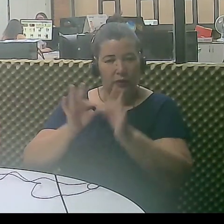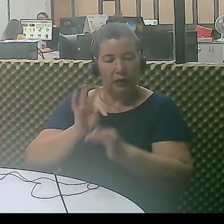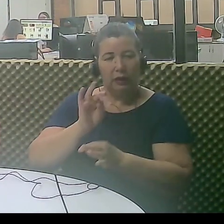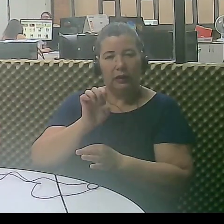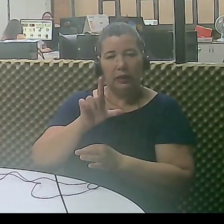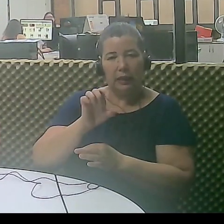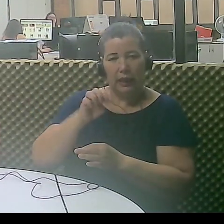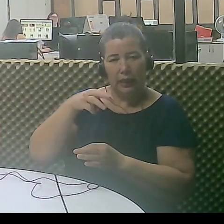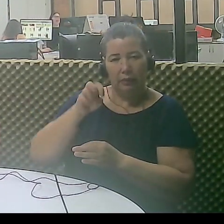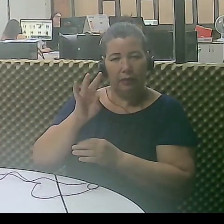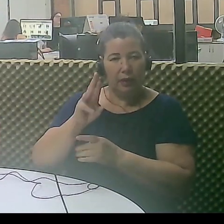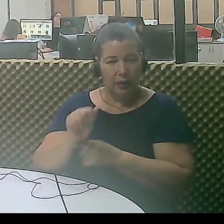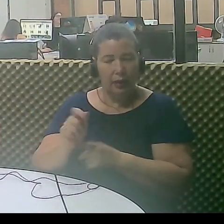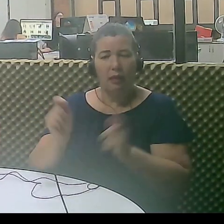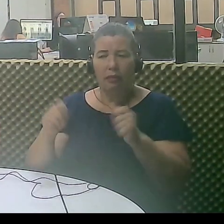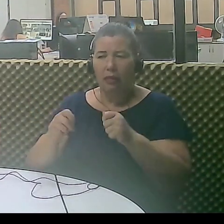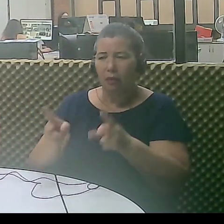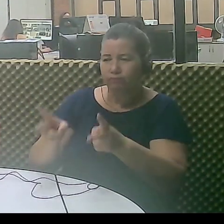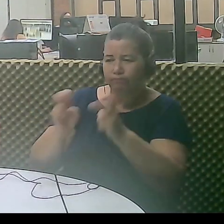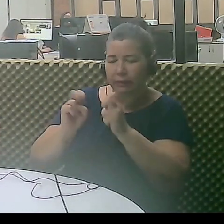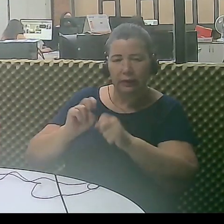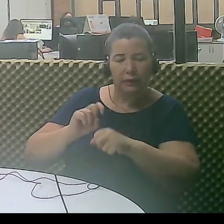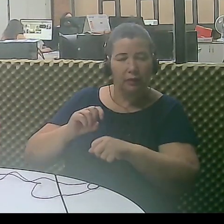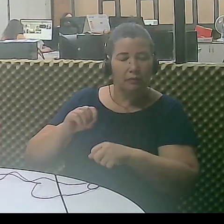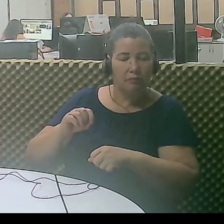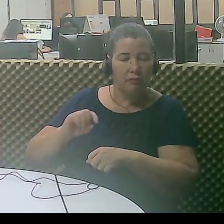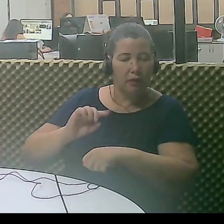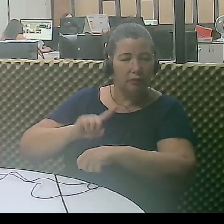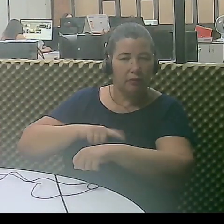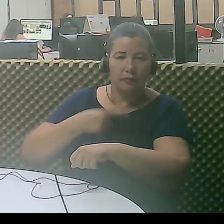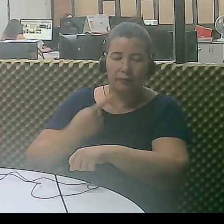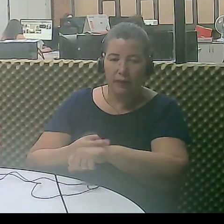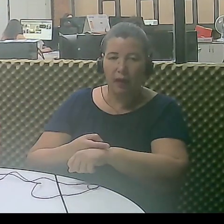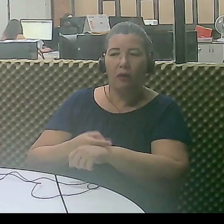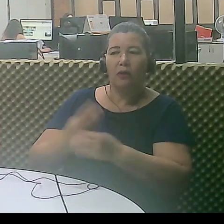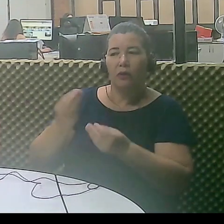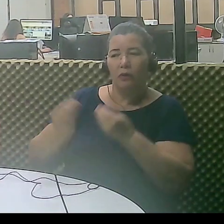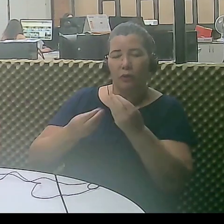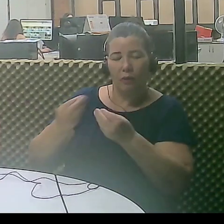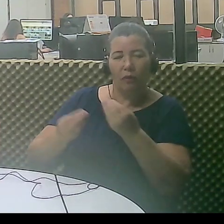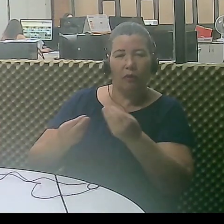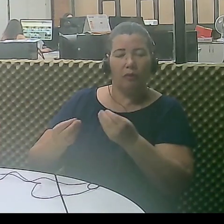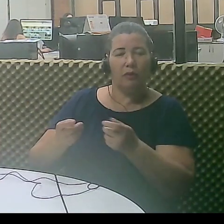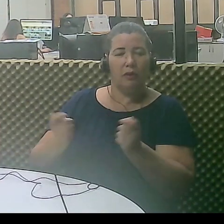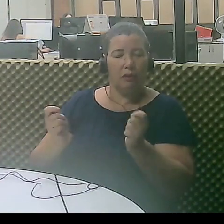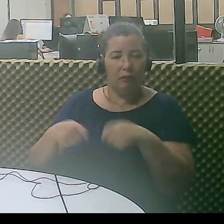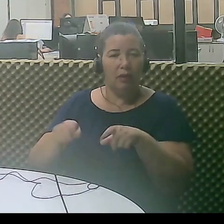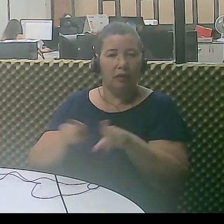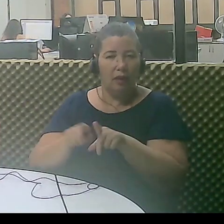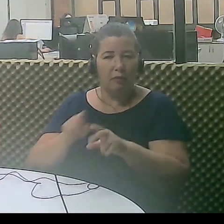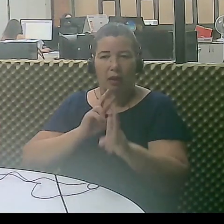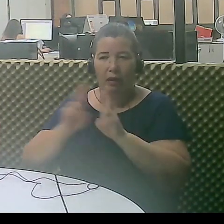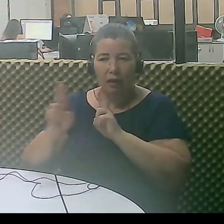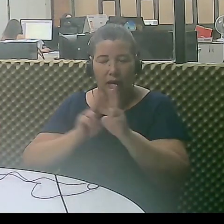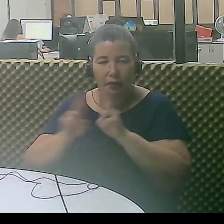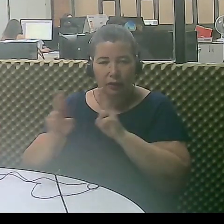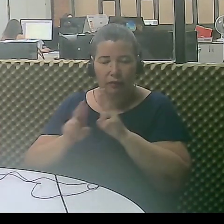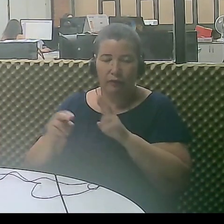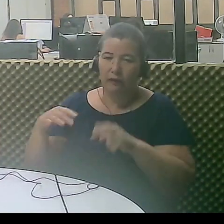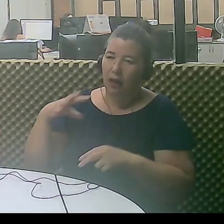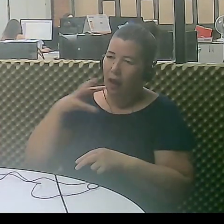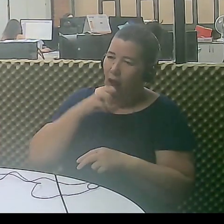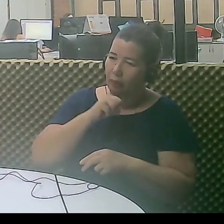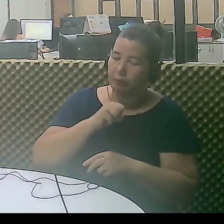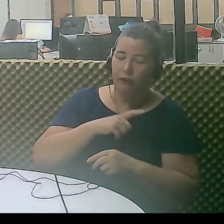possível identificar rapidamente problemas no funcionamento das estações, o que permite uma solução mais ágil por parte do DEMAI, que envia